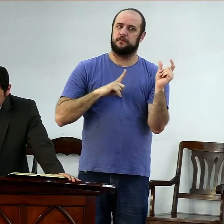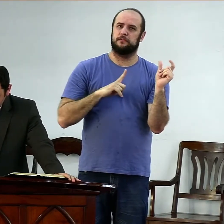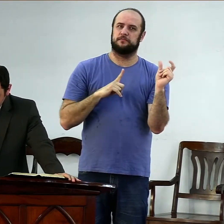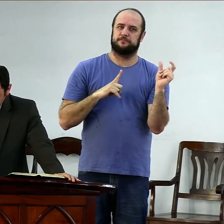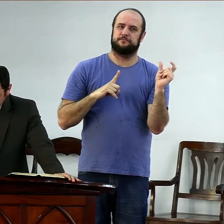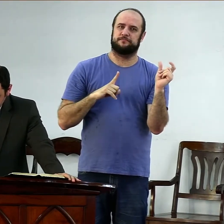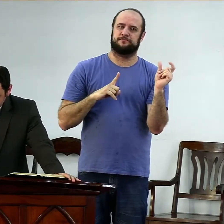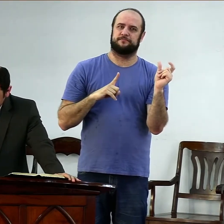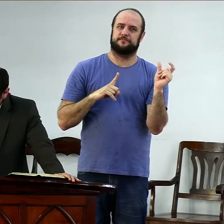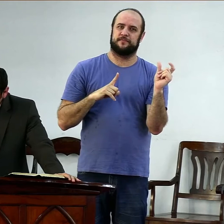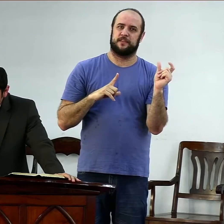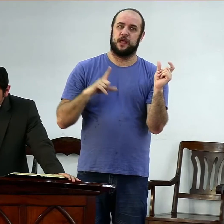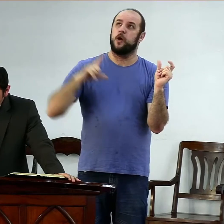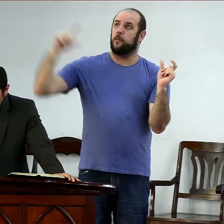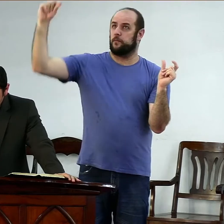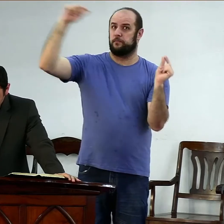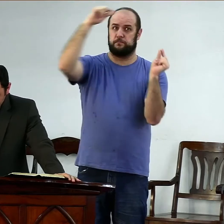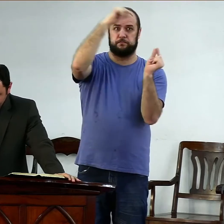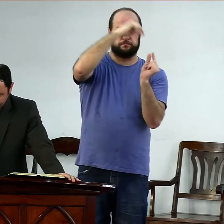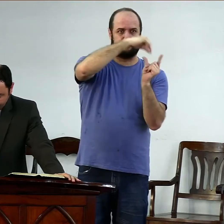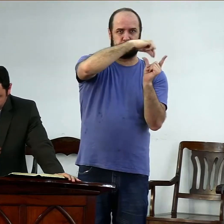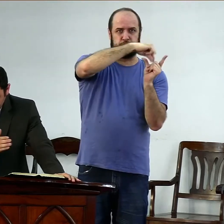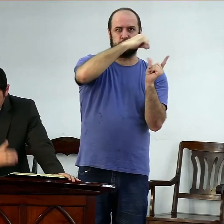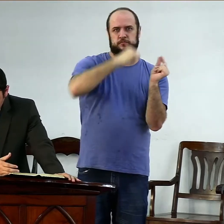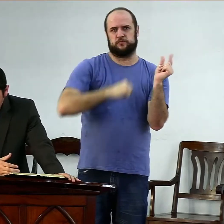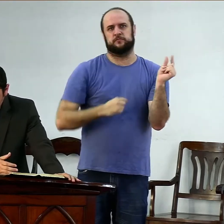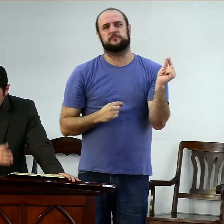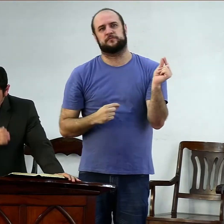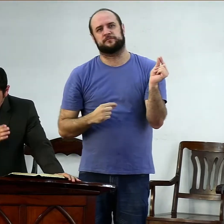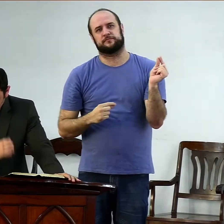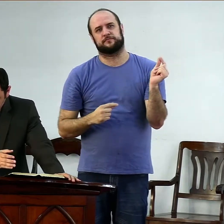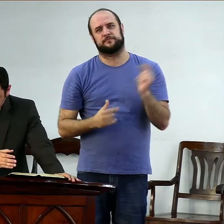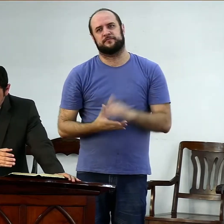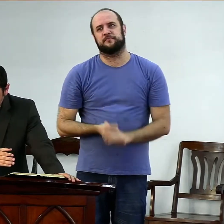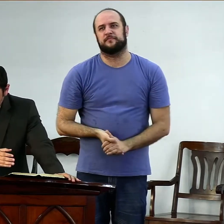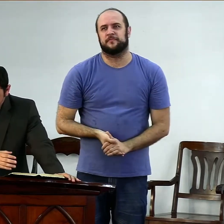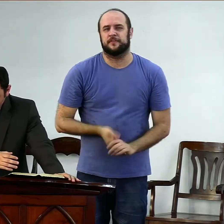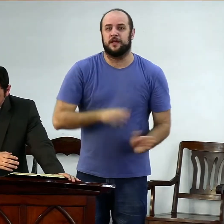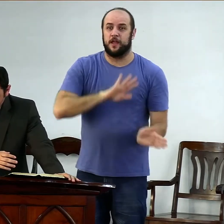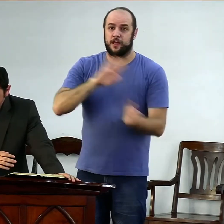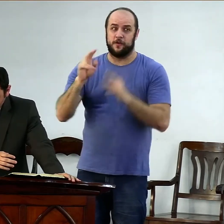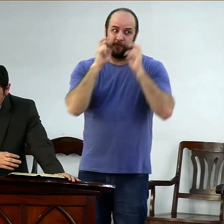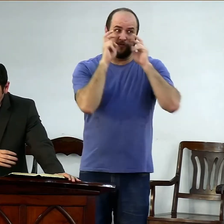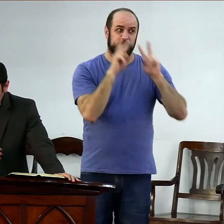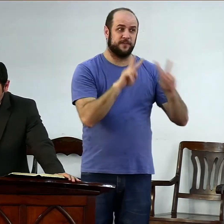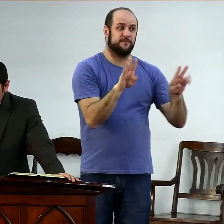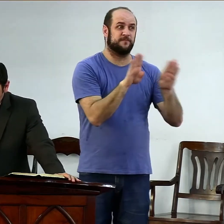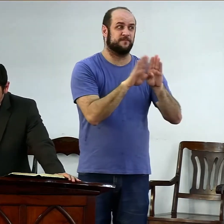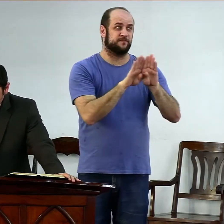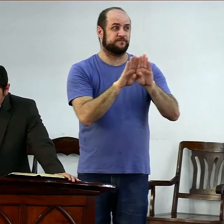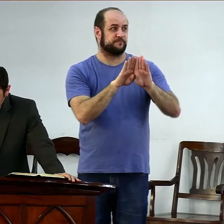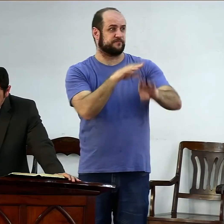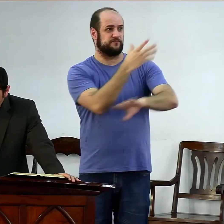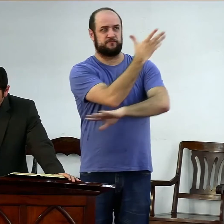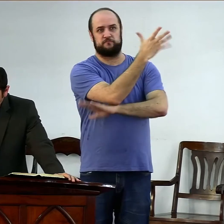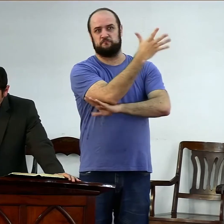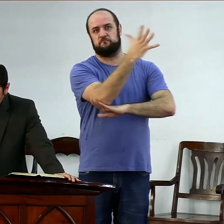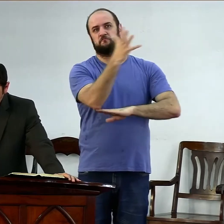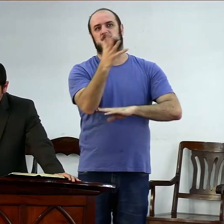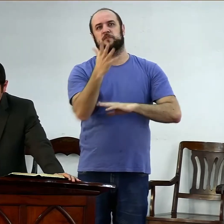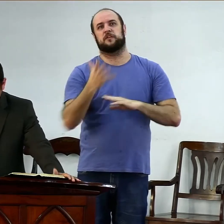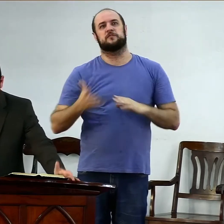acrescenta também: muito embora eles não semeiem, nem ceifem, ou ajunte o excedente